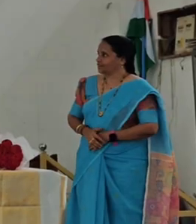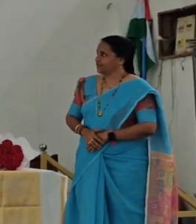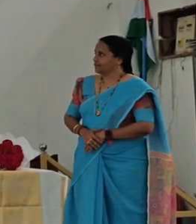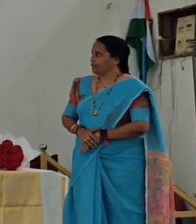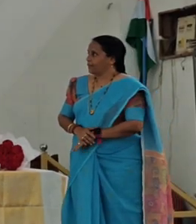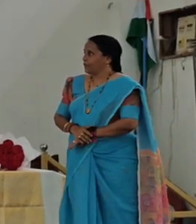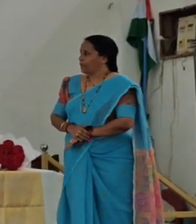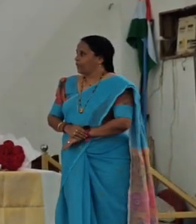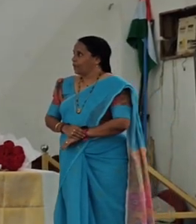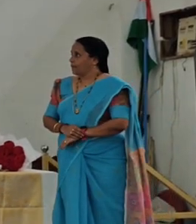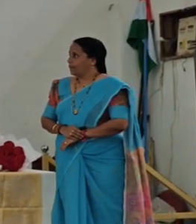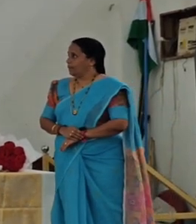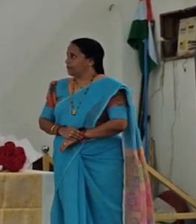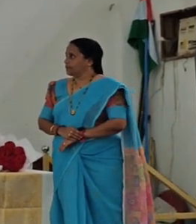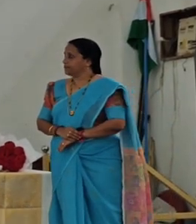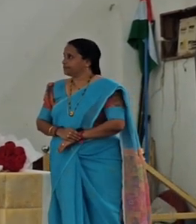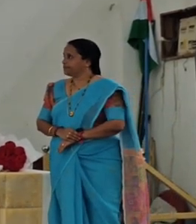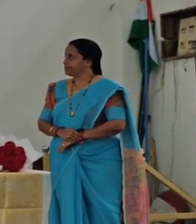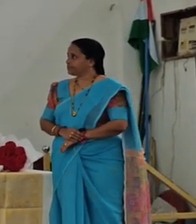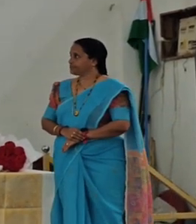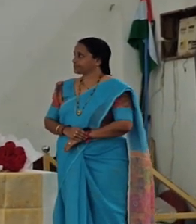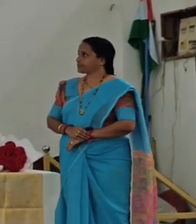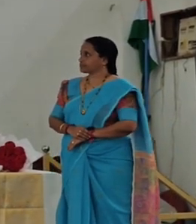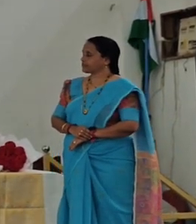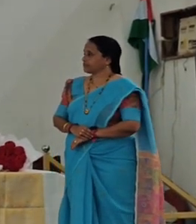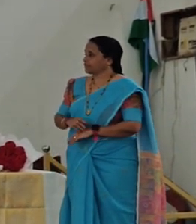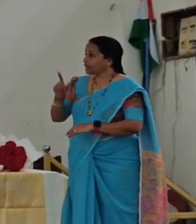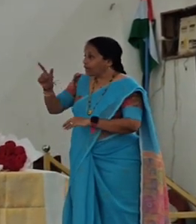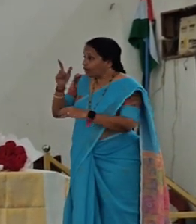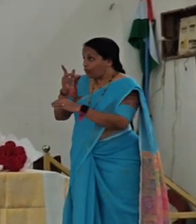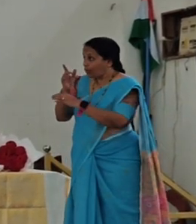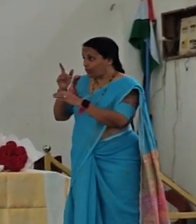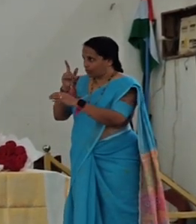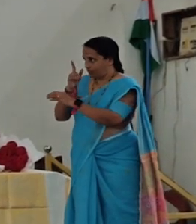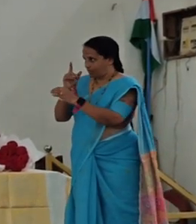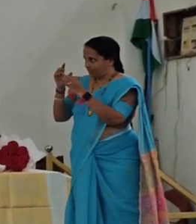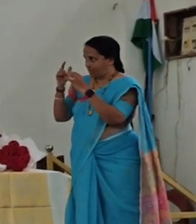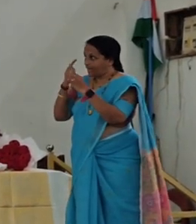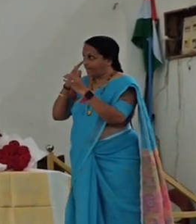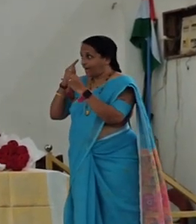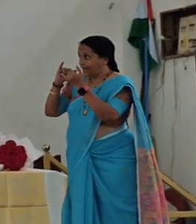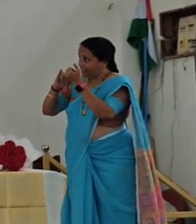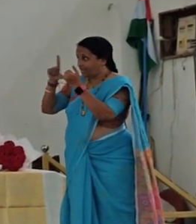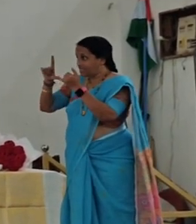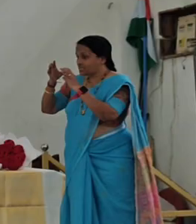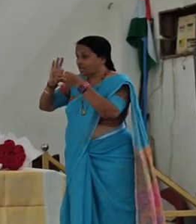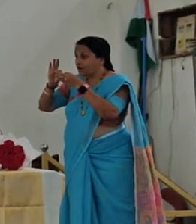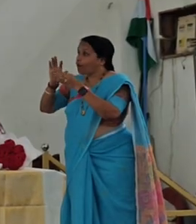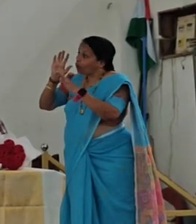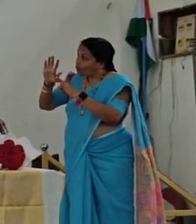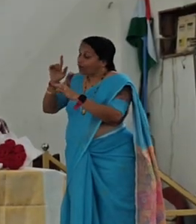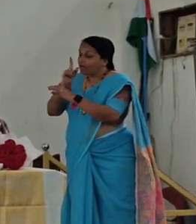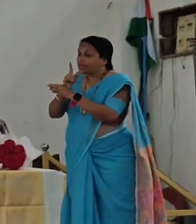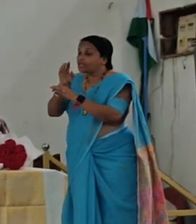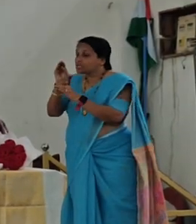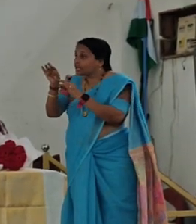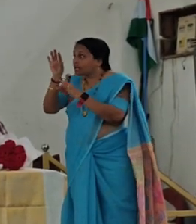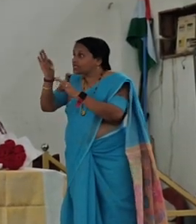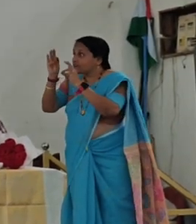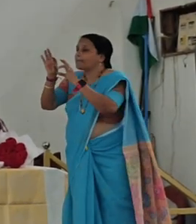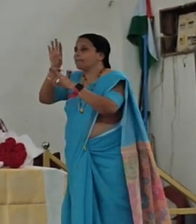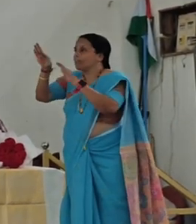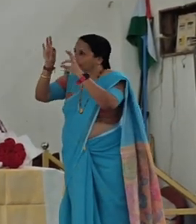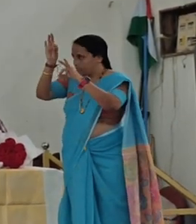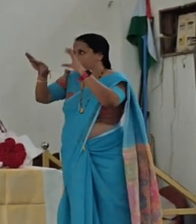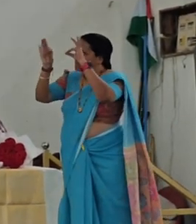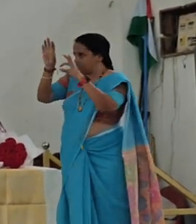దాన్ని మనం ఆల్రెడీ ఉన్న వాళ్ళు ఆ సబ్జెక్టు ఏదైతే డీల్ చేస్తున్నారో పబ్లిక్ ఆఫీసెస్లో ఆ సైన్ లాంగ్వేజ్ రీసెంట్గా మనం